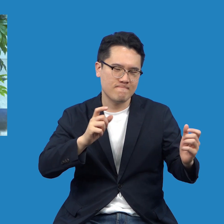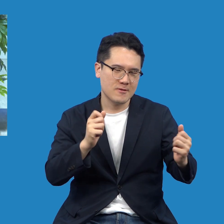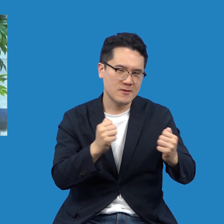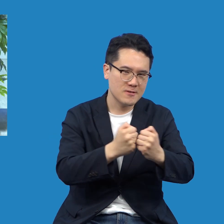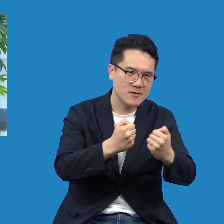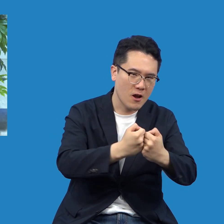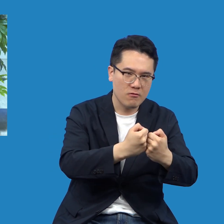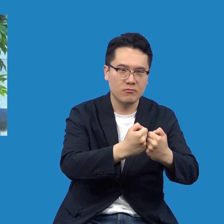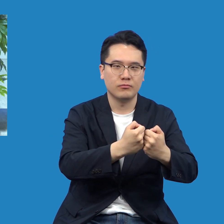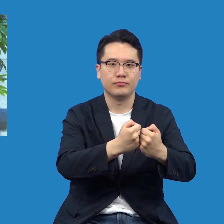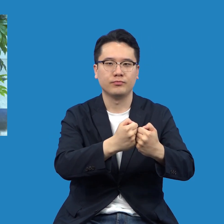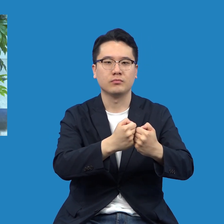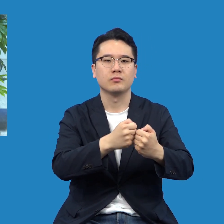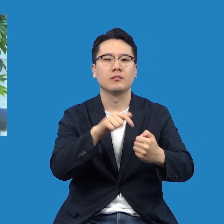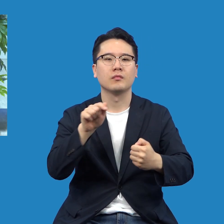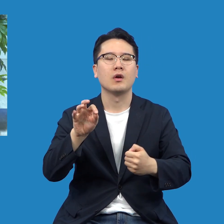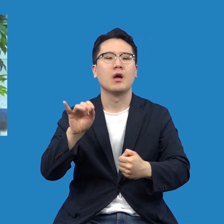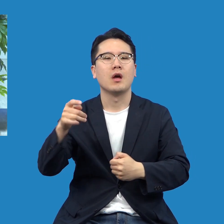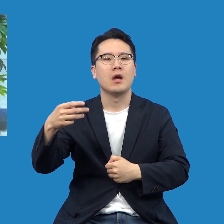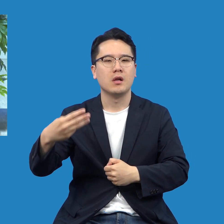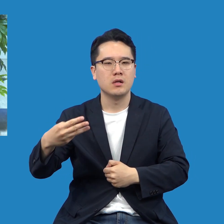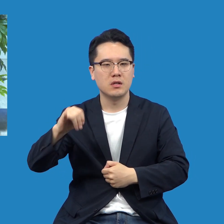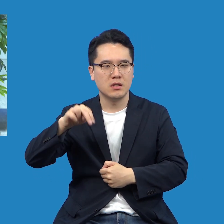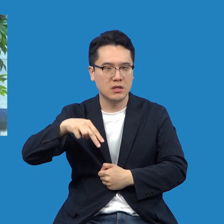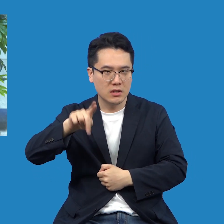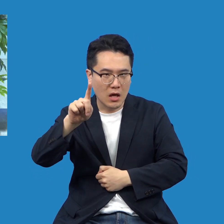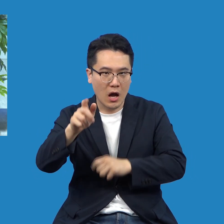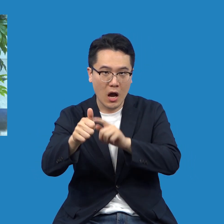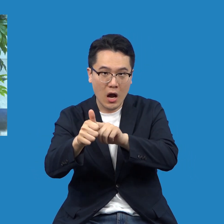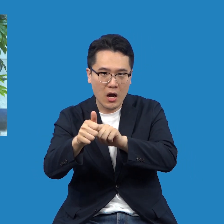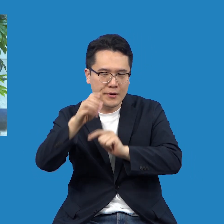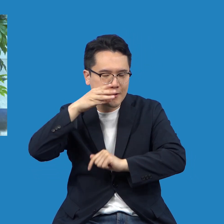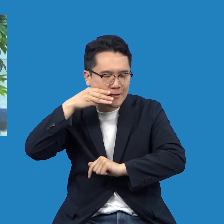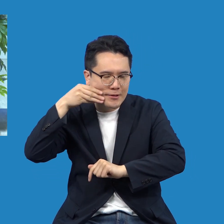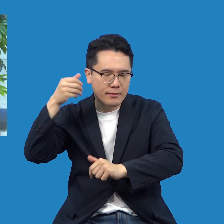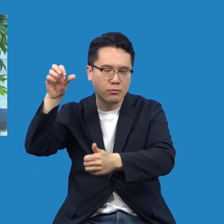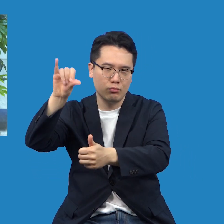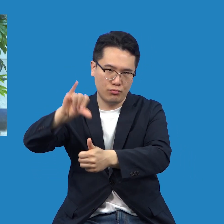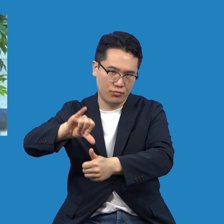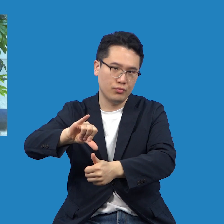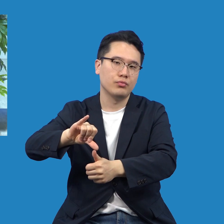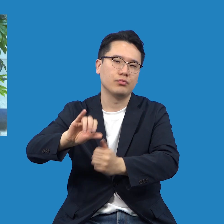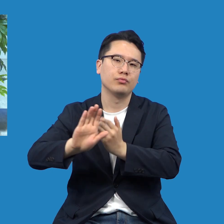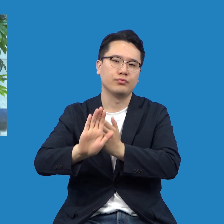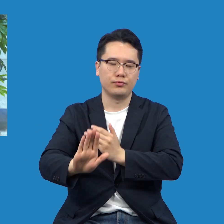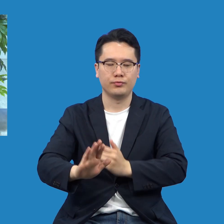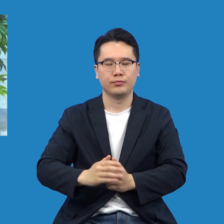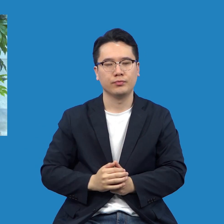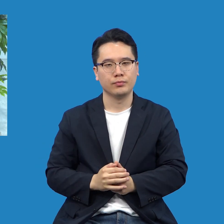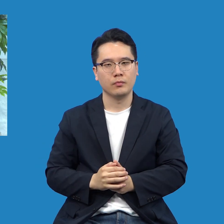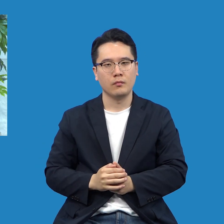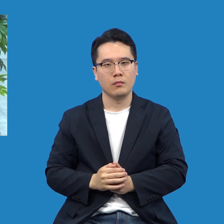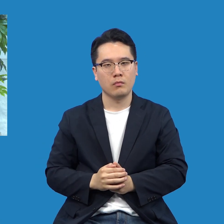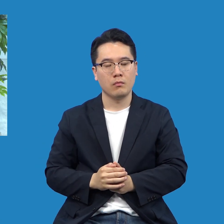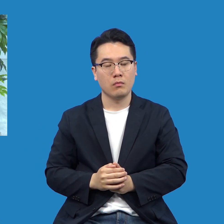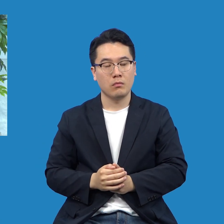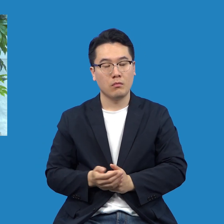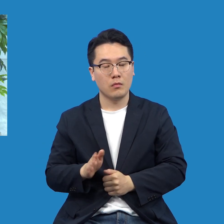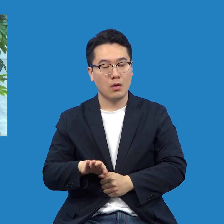부은 이후였습니다. 근데 놀랍게도 열왕기 기자는